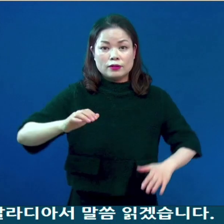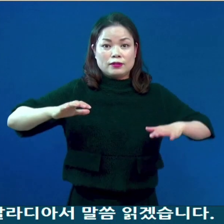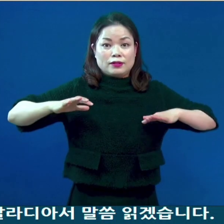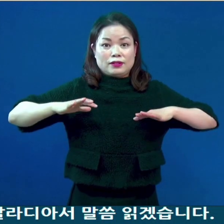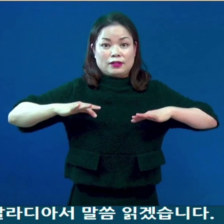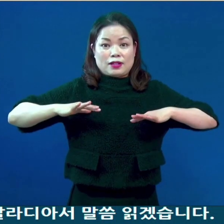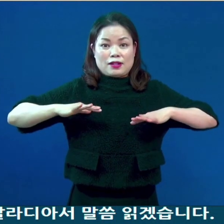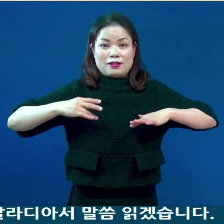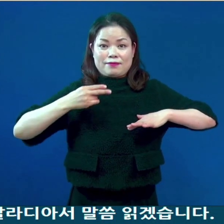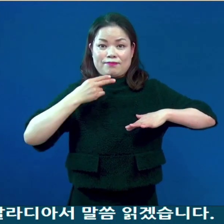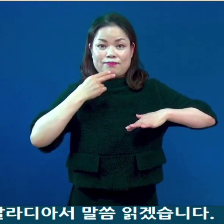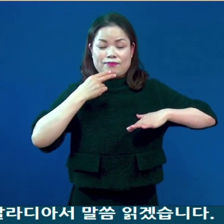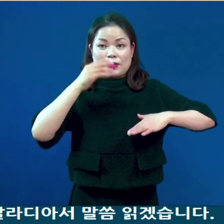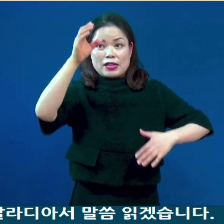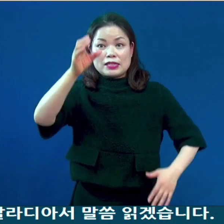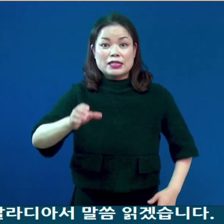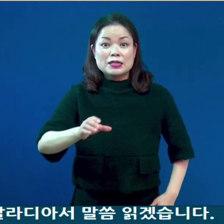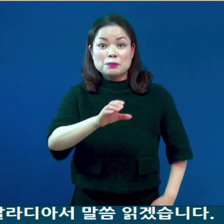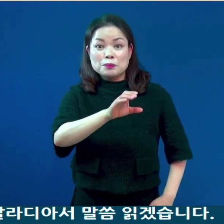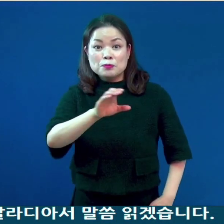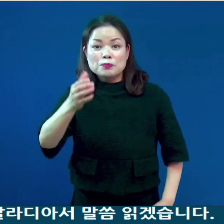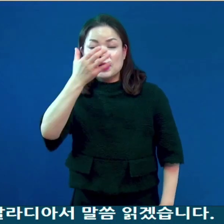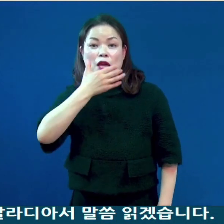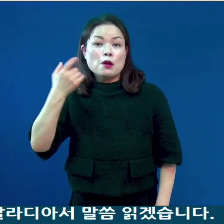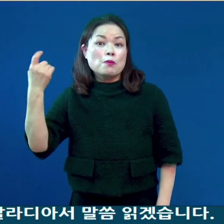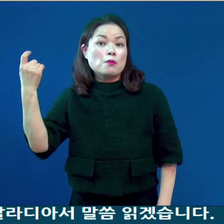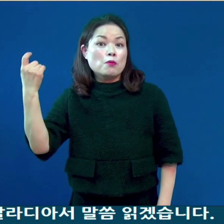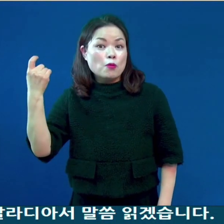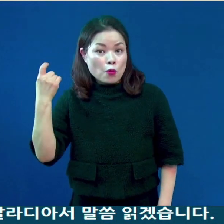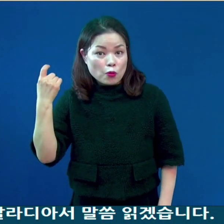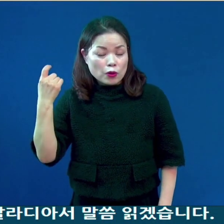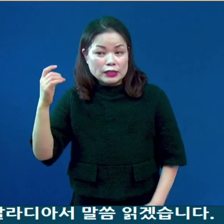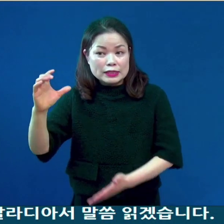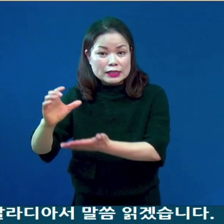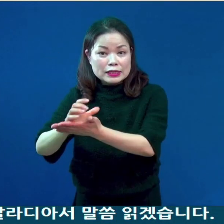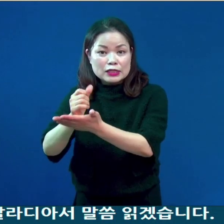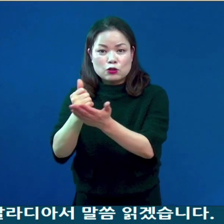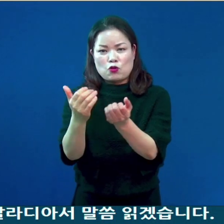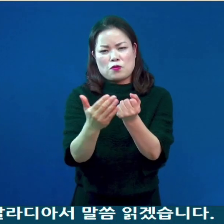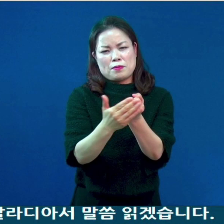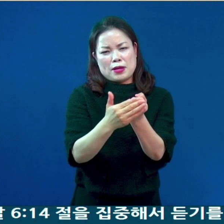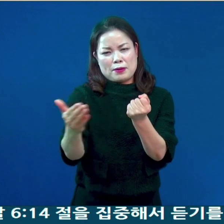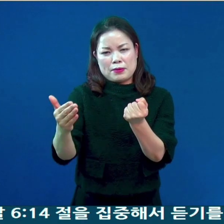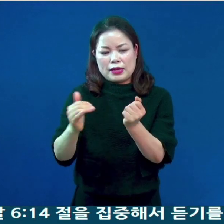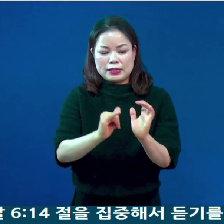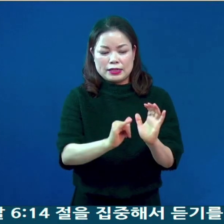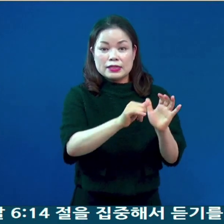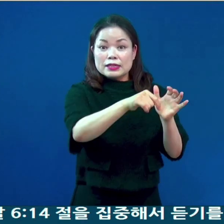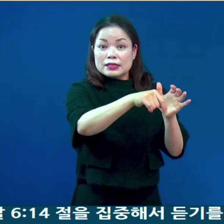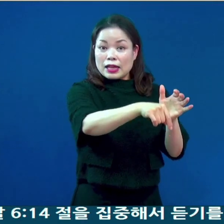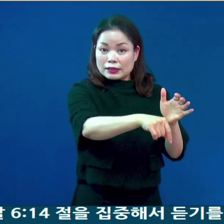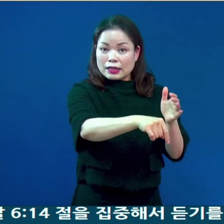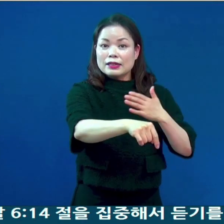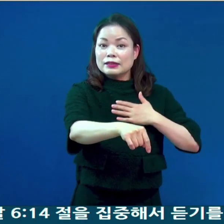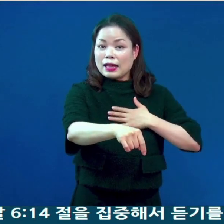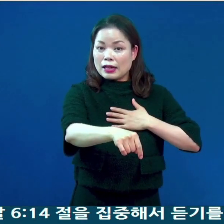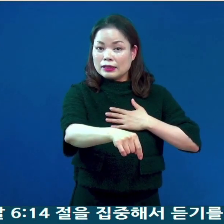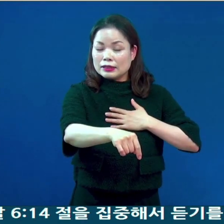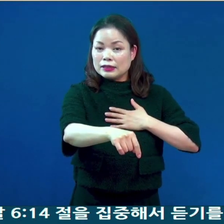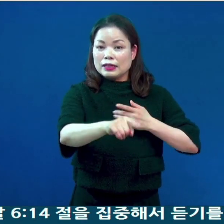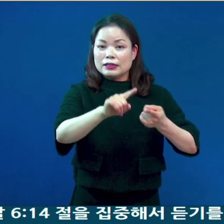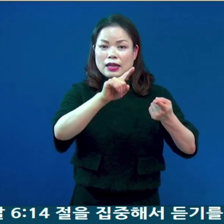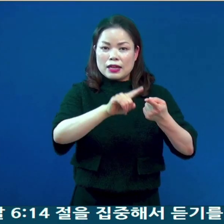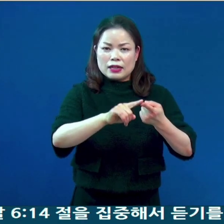자랑할 것이 없으니, 십자가의 복음입니다. 그리스도로 말미암아 세상이 나를